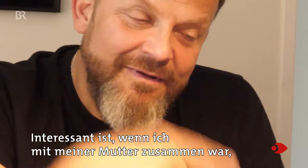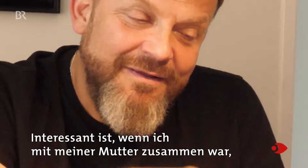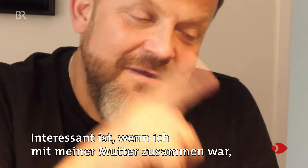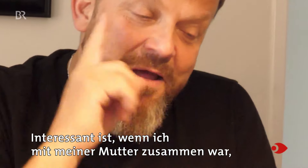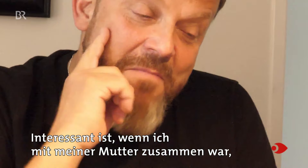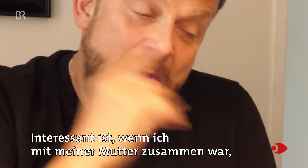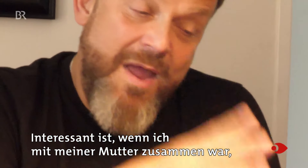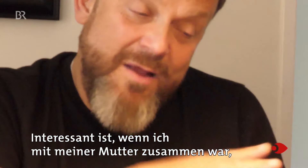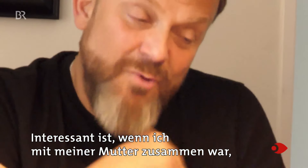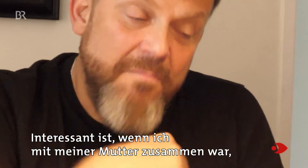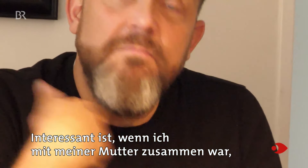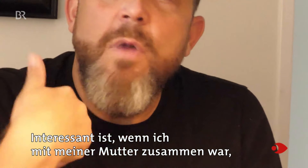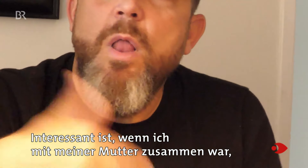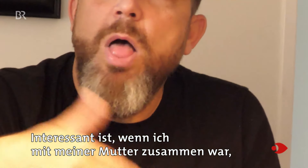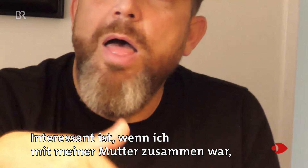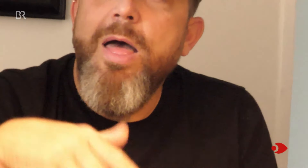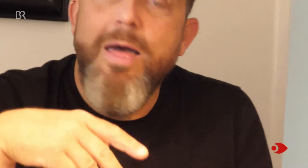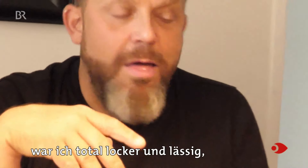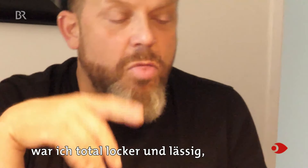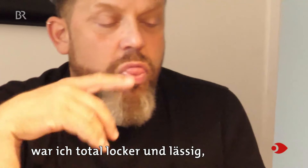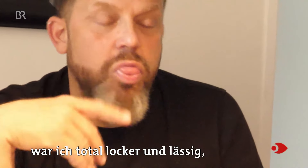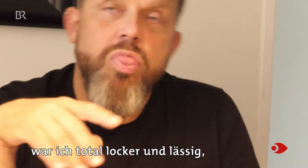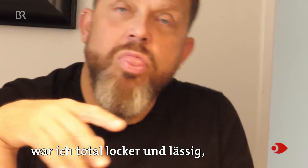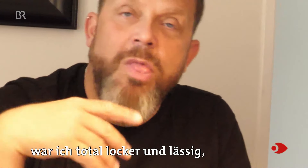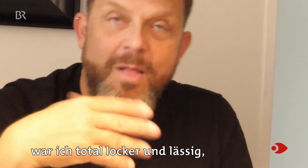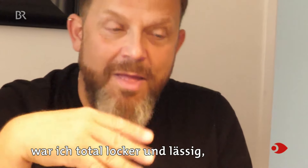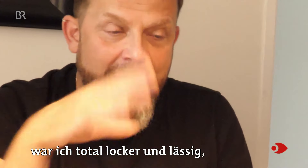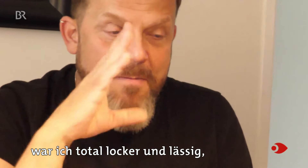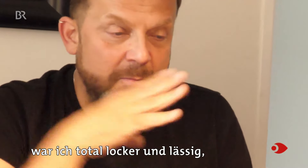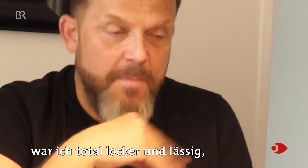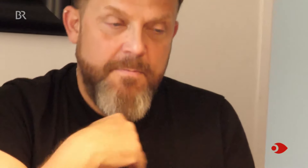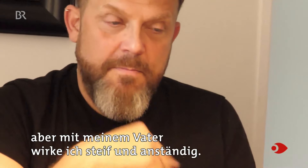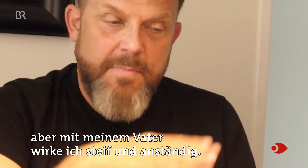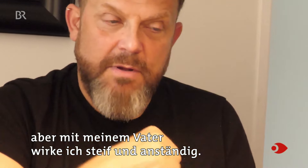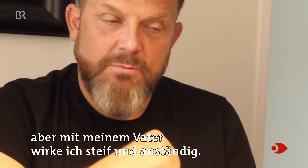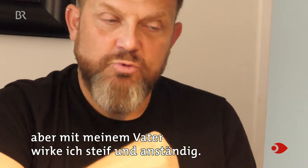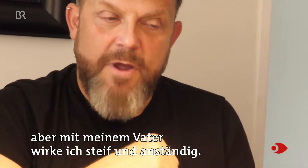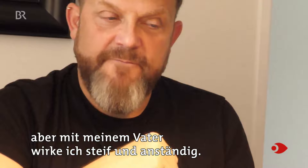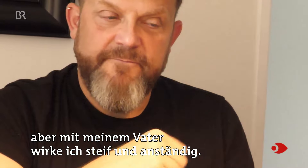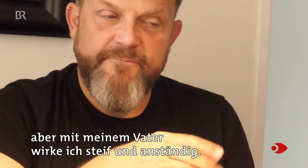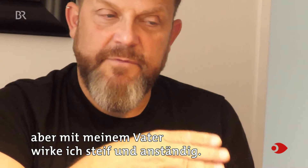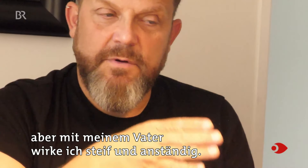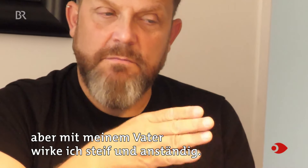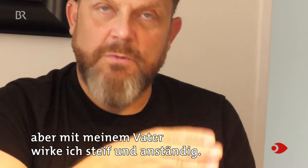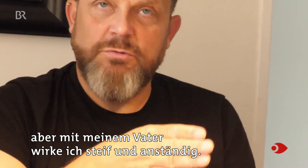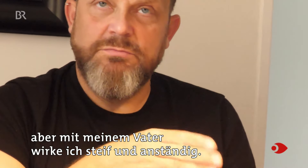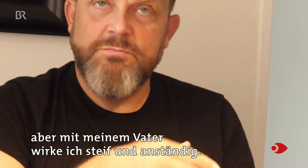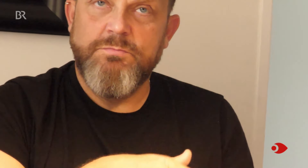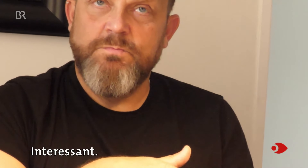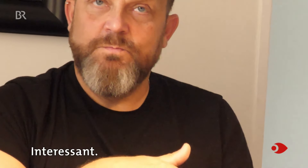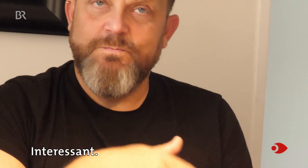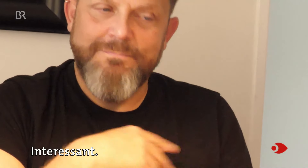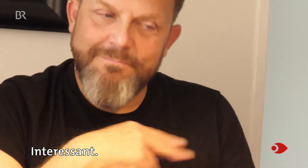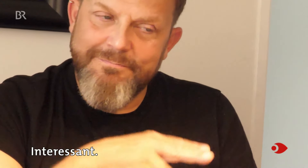Interessant ist, wenn ich mit meiner Mutter zusammen war, war ich total locker und lässig. Aber mit meinem Vater wirke ich steif und anständig. Interessant.